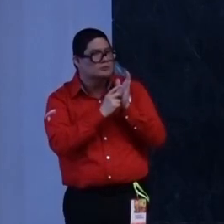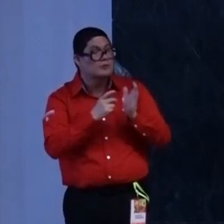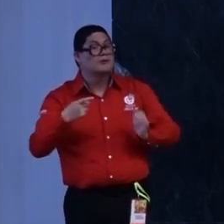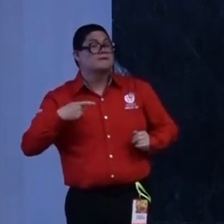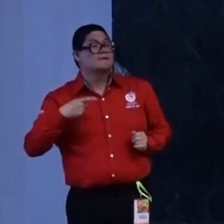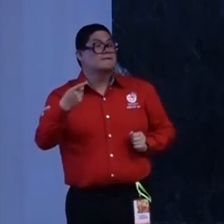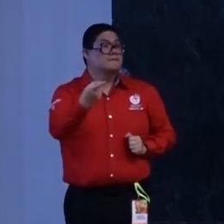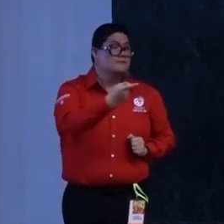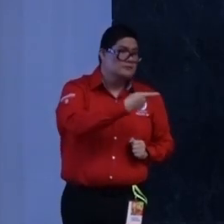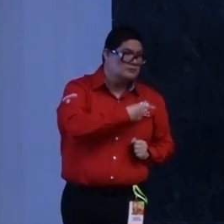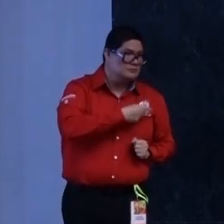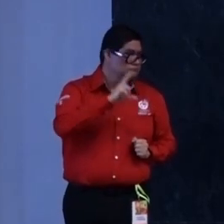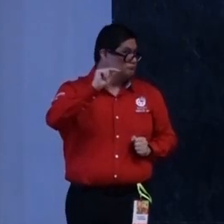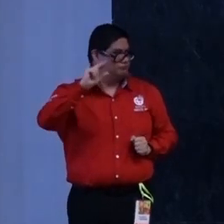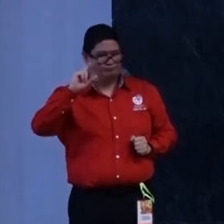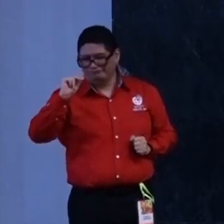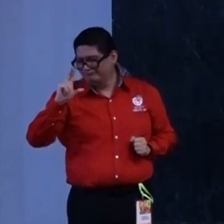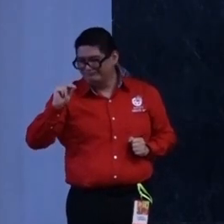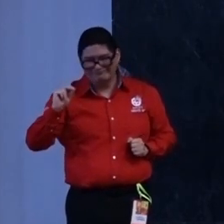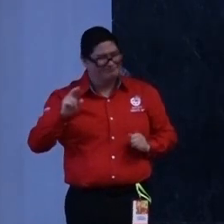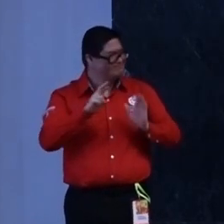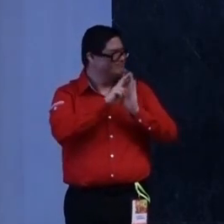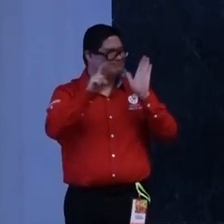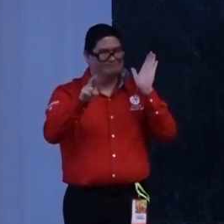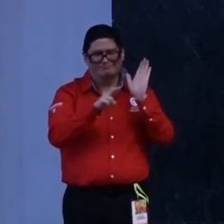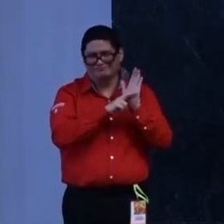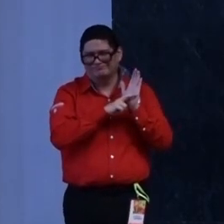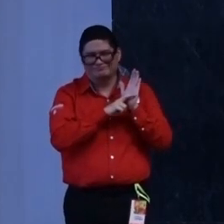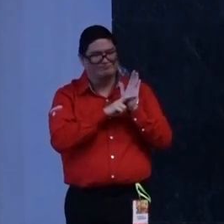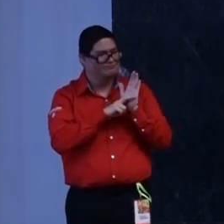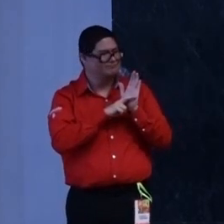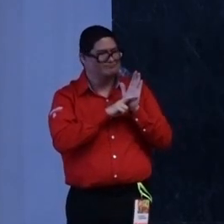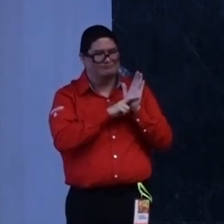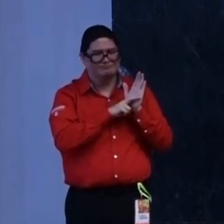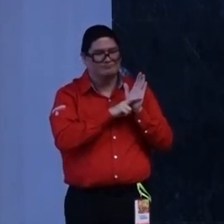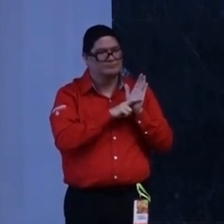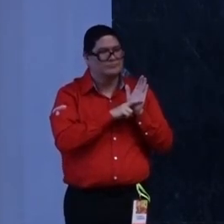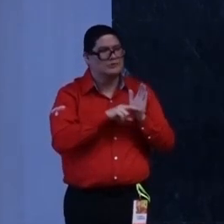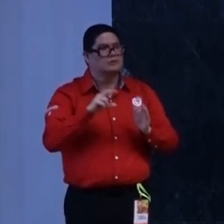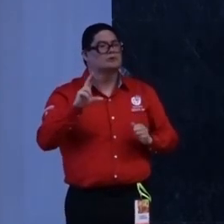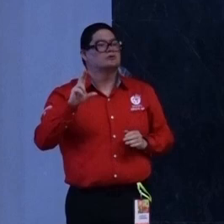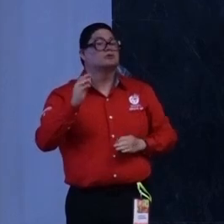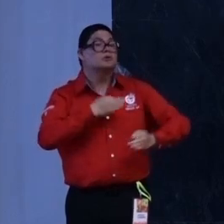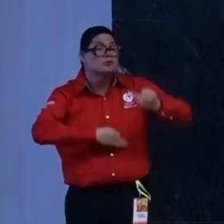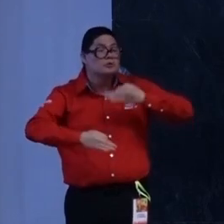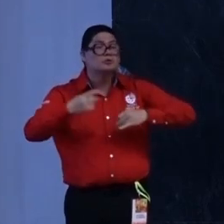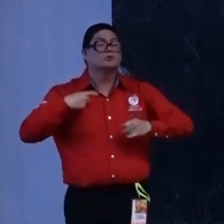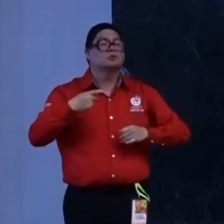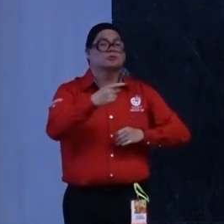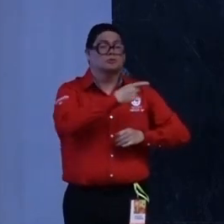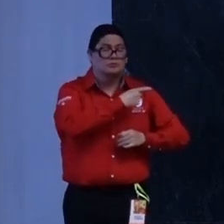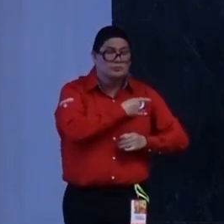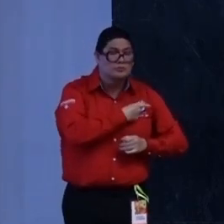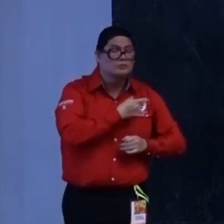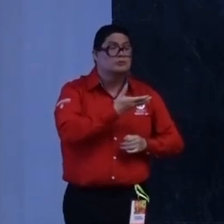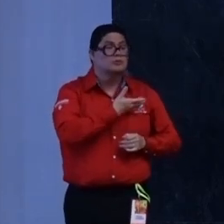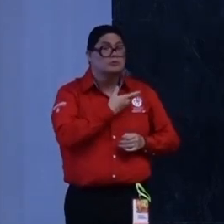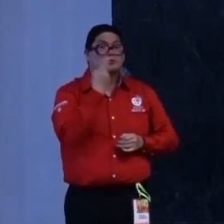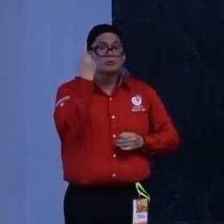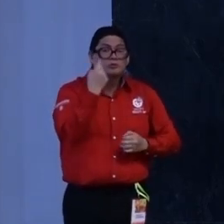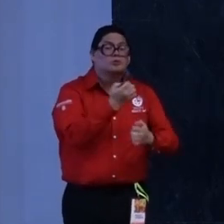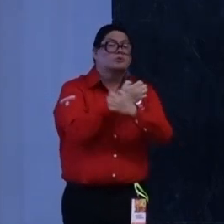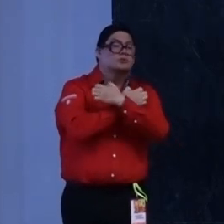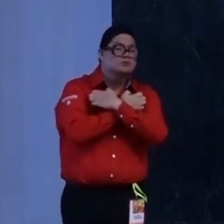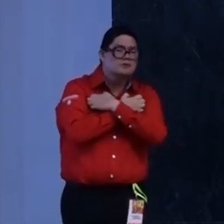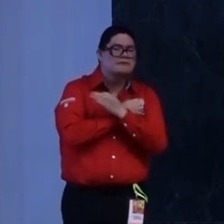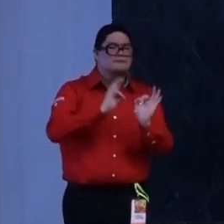deberíamos, no todos tenemos, esa regla no se cumple, todos debemos de tener acceso a una